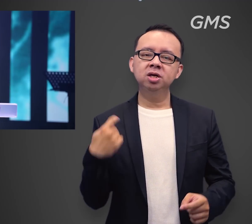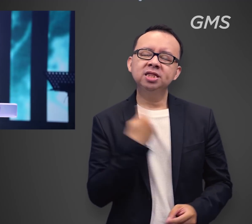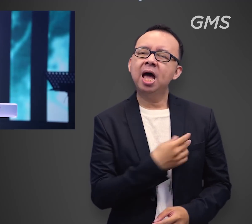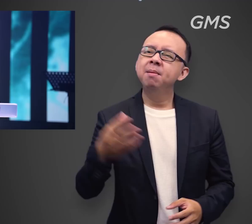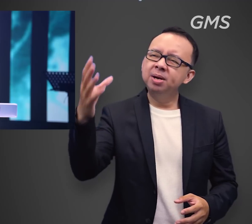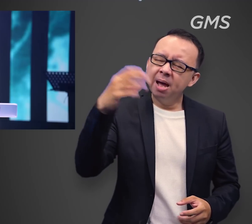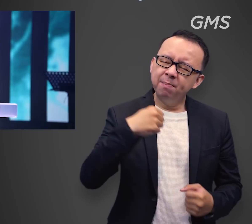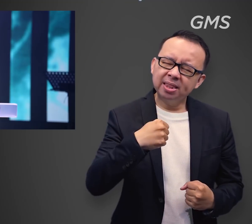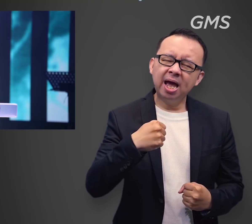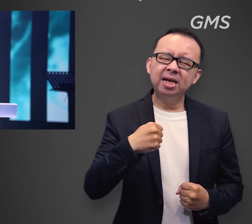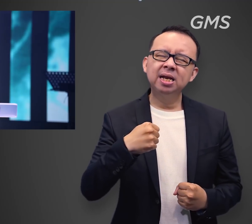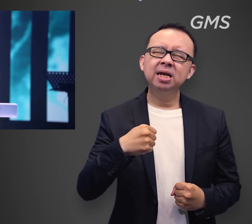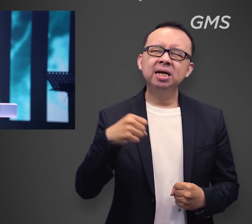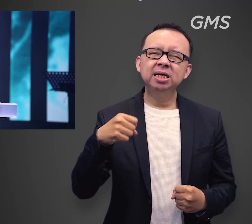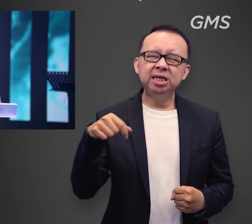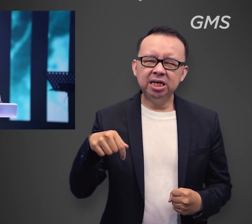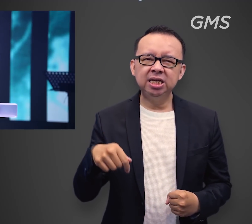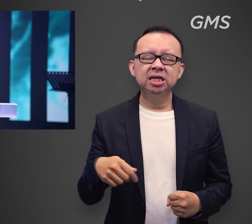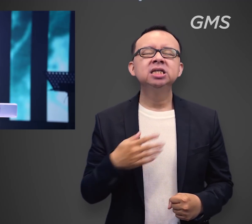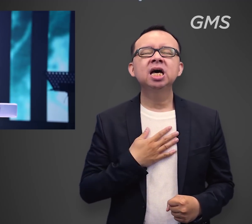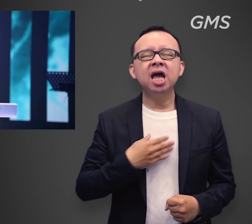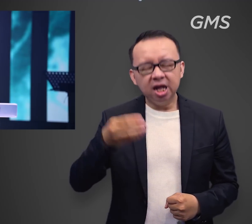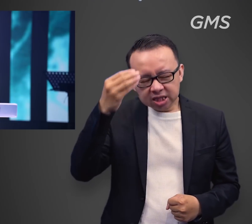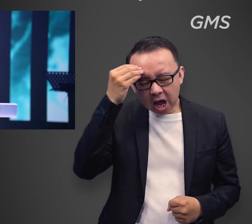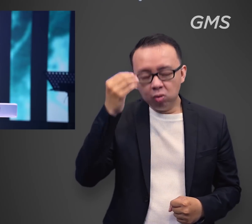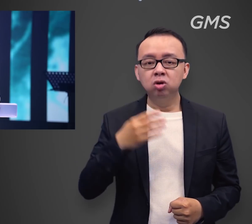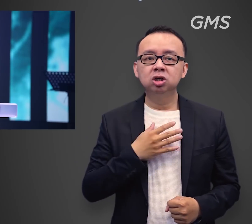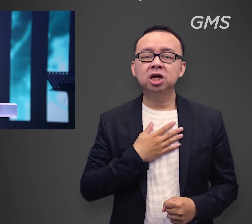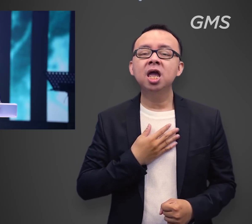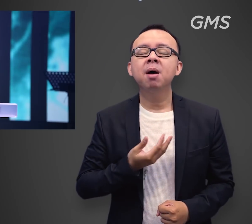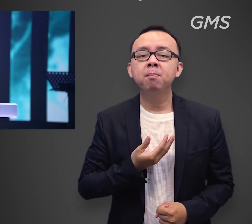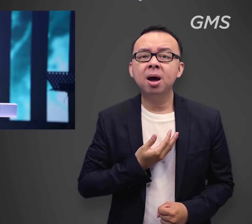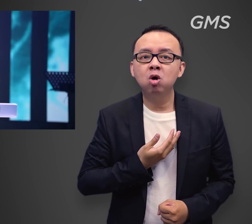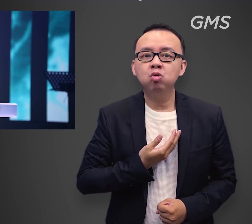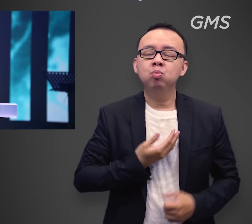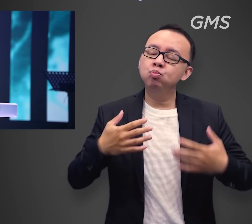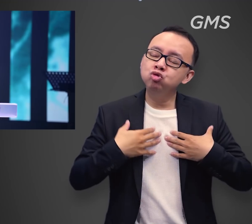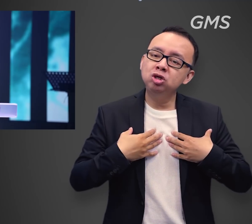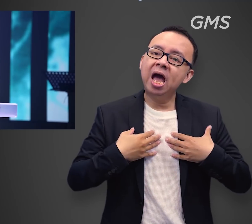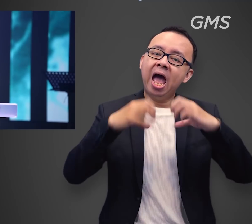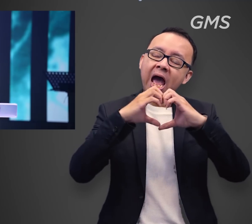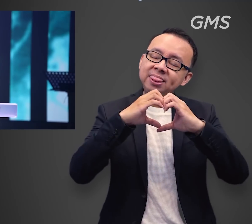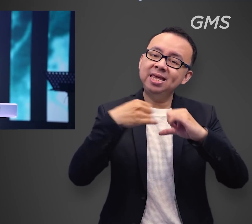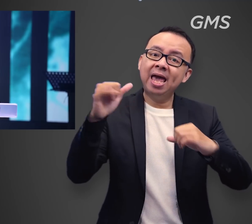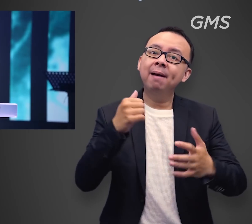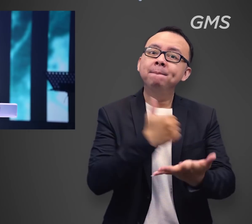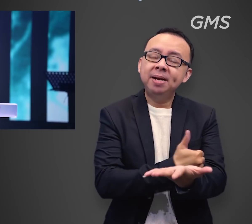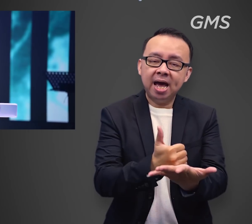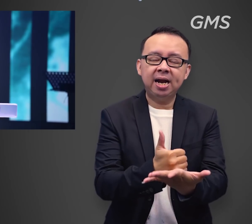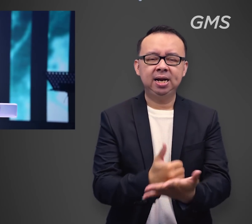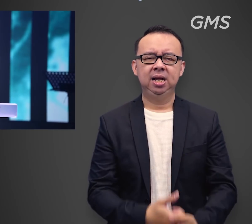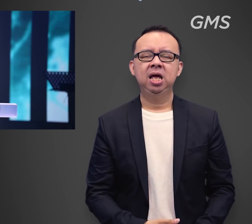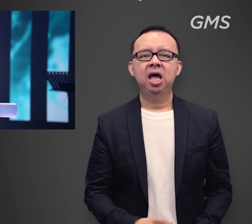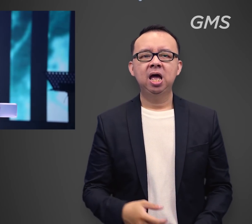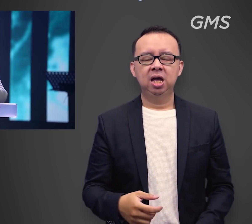aku tahu tujuannya, aku akan menata sikap hatiku. Aku akan berespon benar untuk semua peristiwa ini. Karena setelah aku melewati ini,